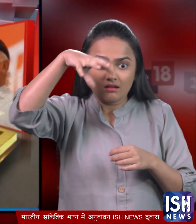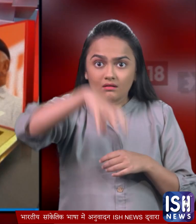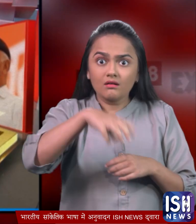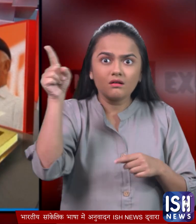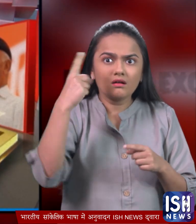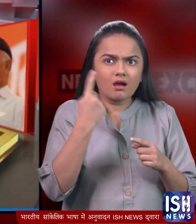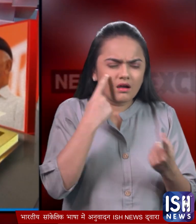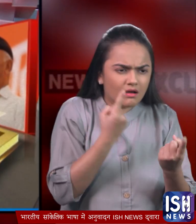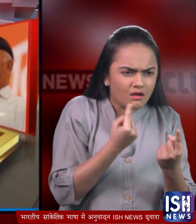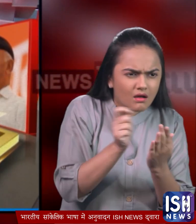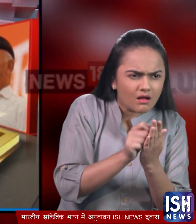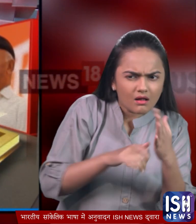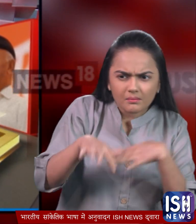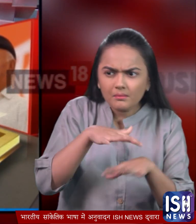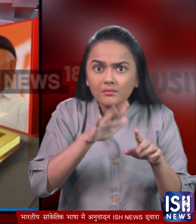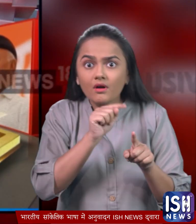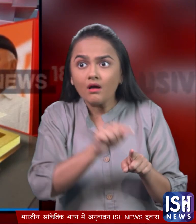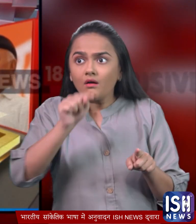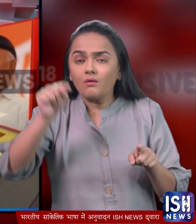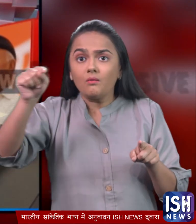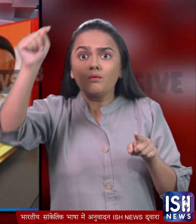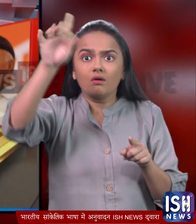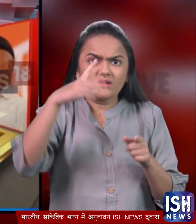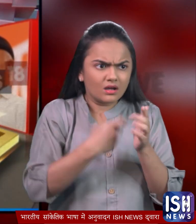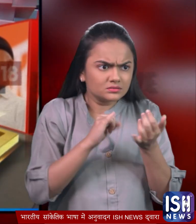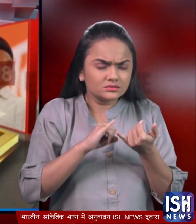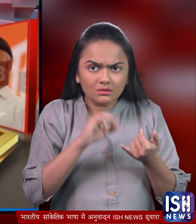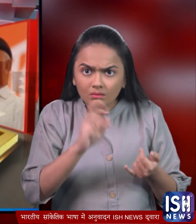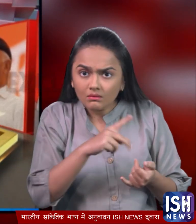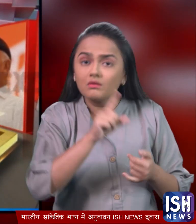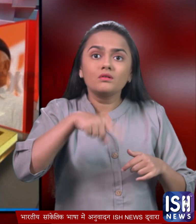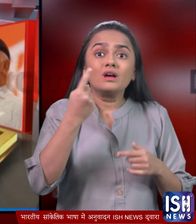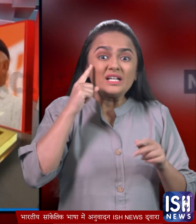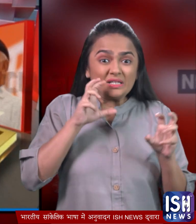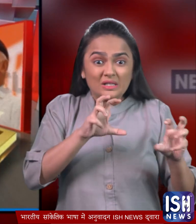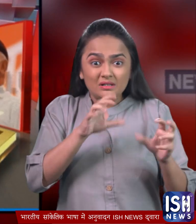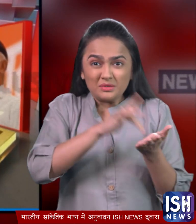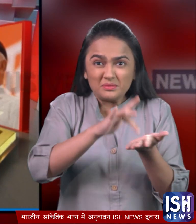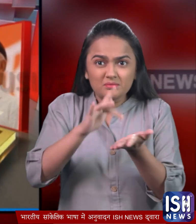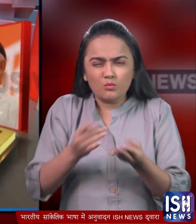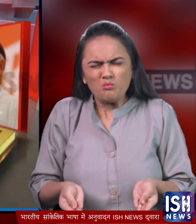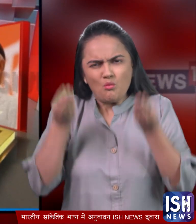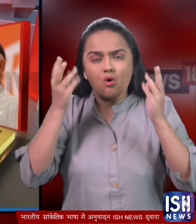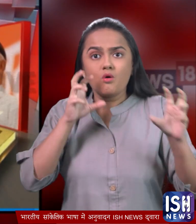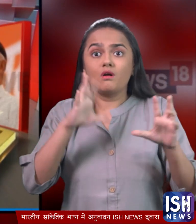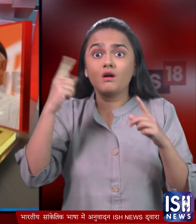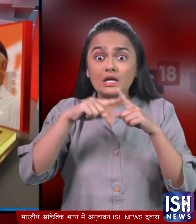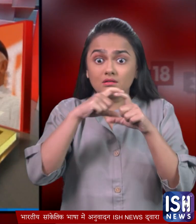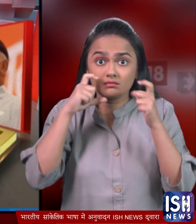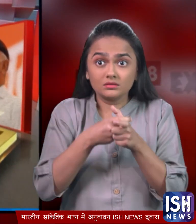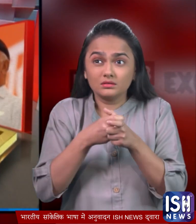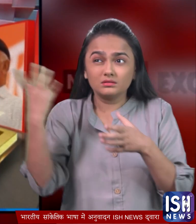की रेकी की थी। इस बात का पता चलते ही आरएसएस हेडक्वार्टर के साथ उन तमाम जगहों की सुरक्षा बढ़ा दी गई। बताया गया कि आतंकियों के निशाने